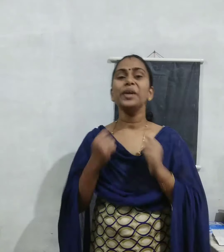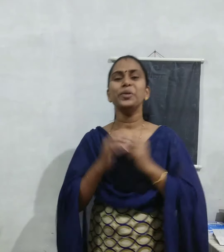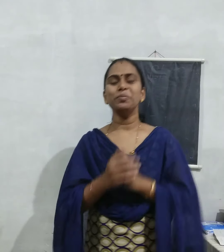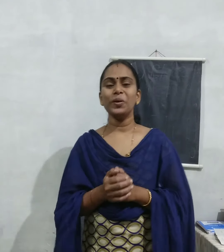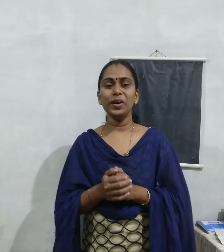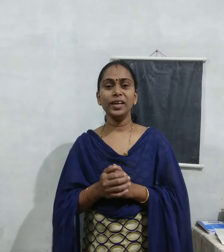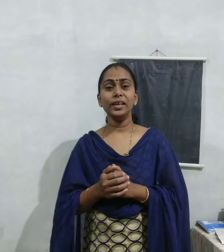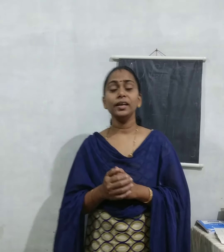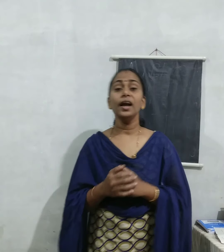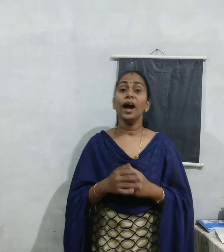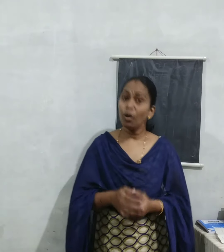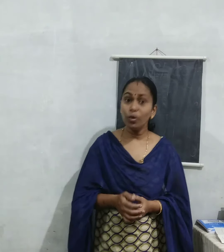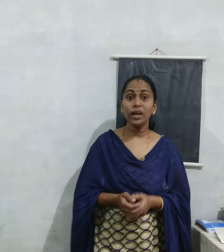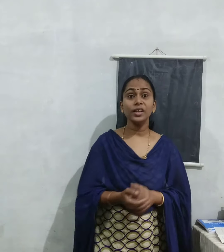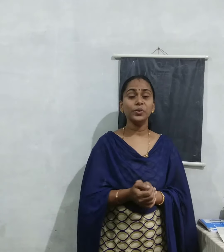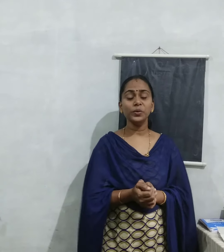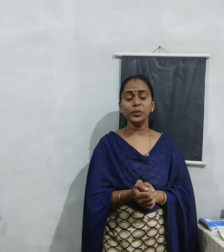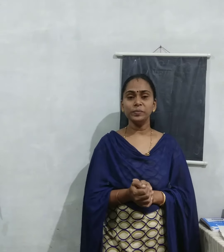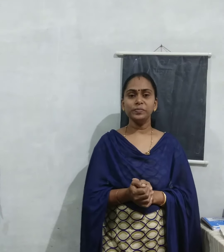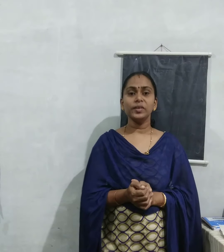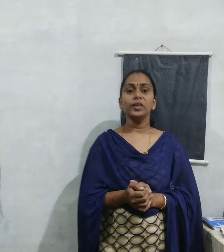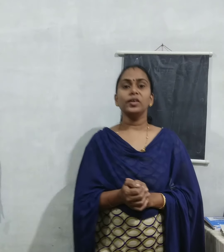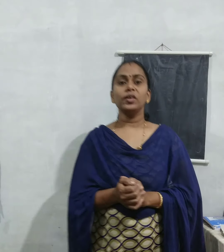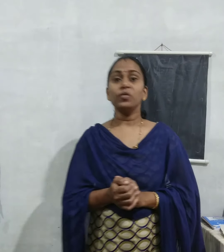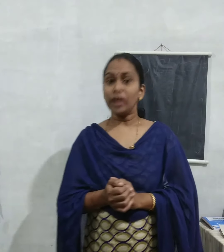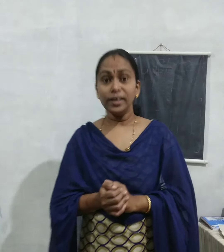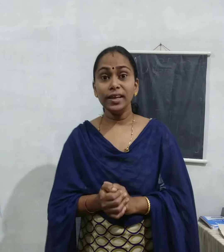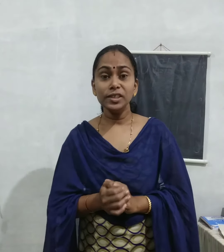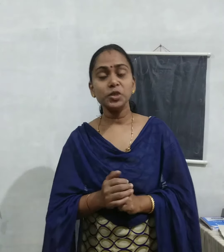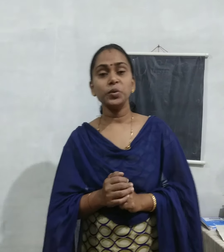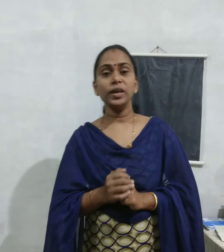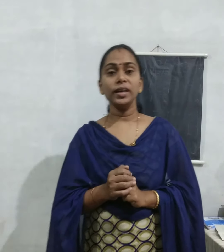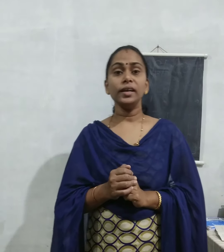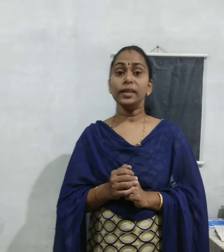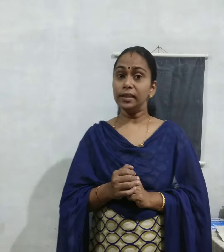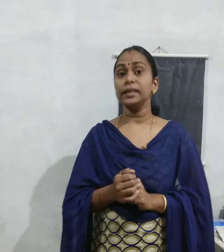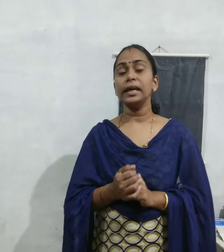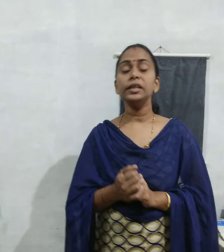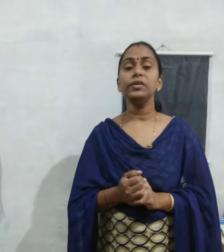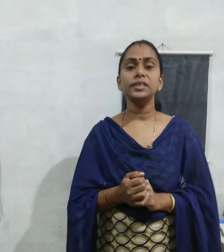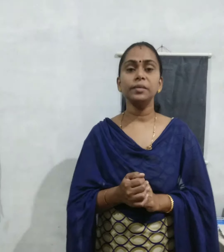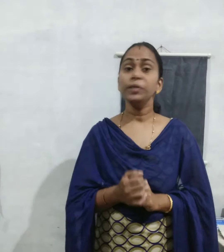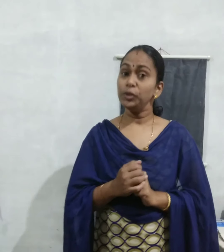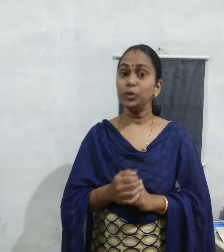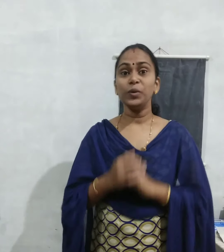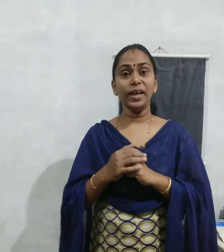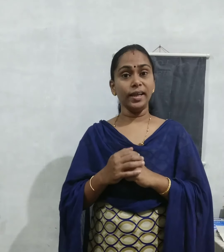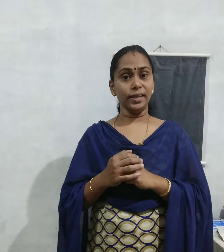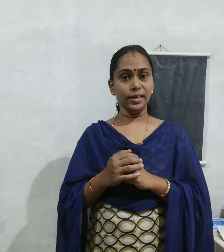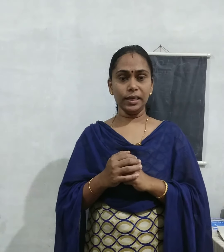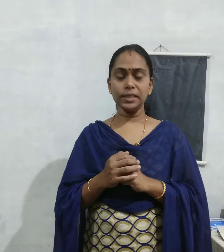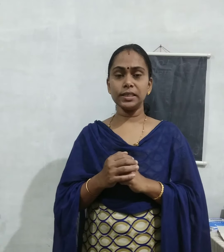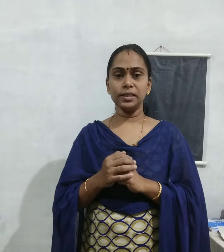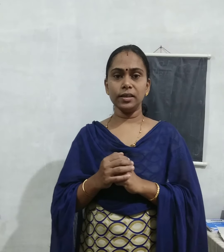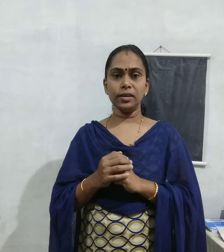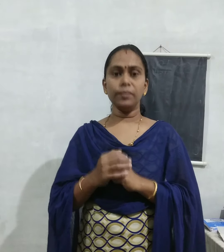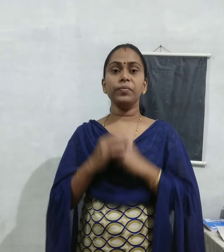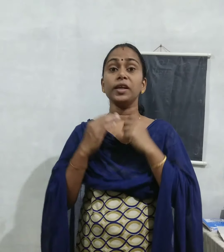ഹായ്, ഗുഡ് മോർണിംഗ്. ഹൗ ആർ യു? വാട്ട് ഈസ് ടുഡേ? ഇന്ന് ഏതാ ദിവസം? ടുഡേ ഈസ്